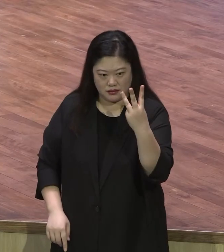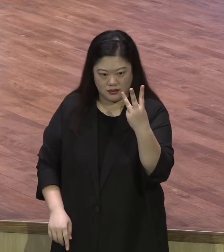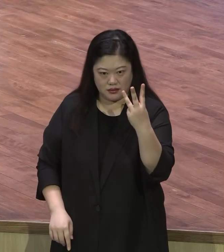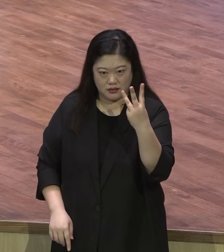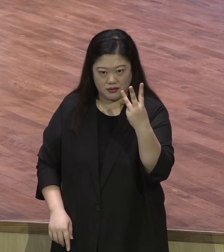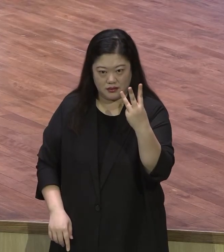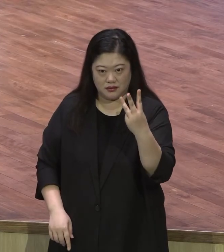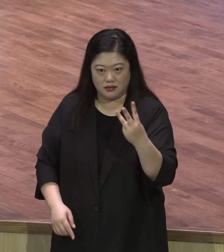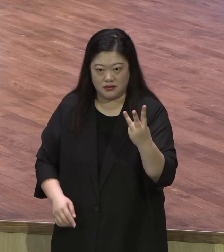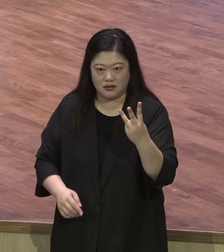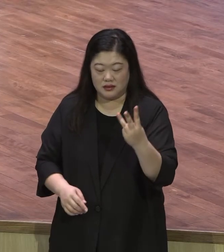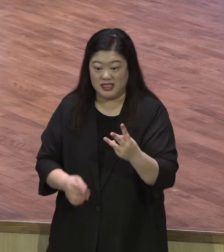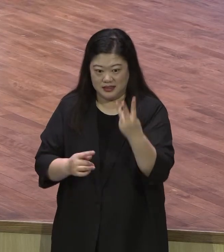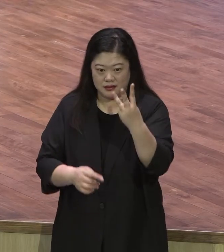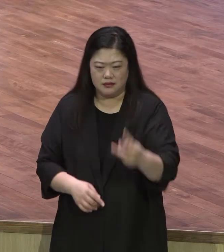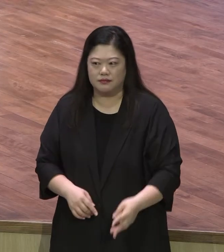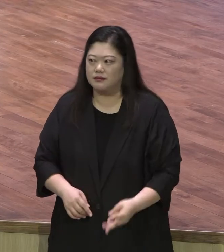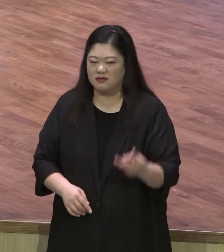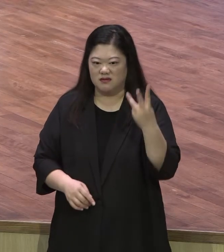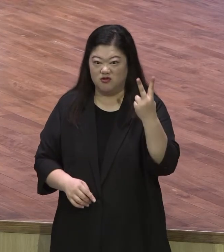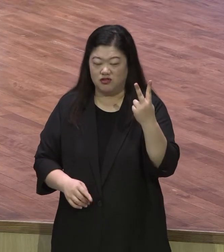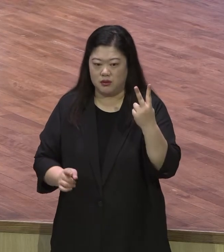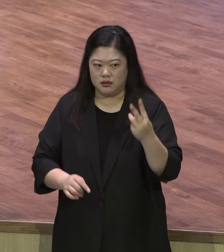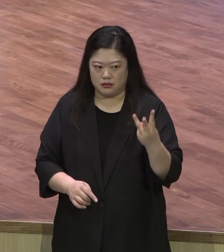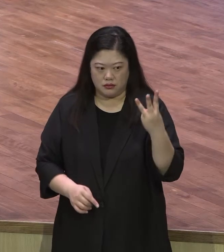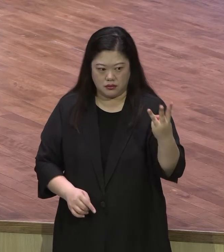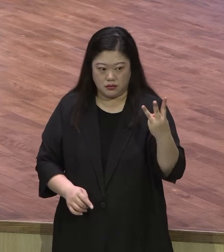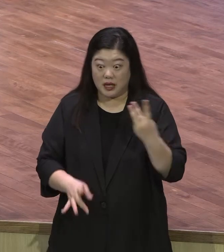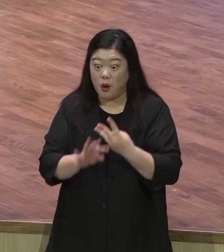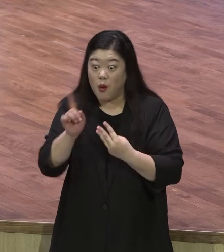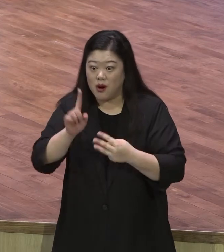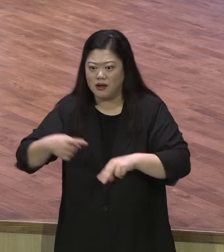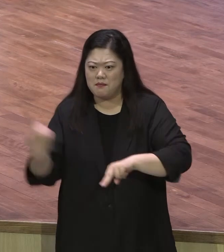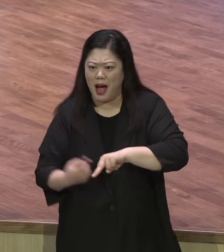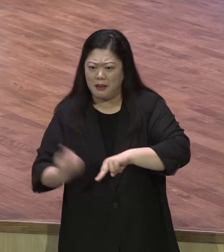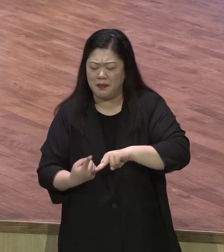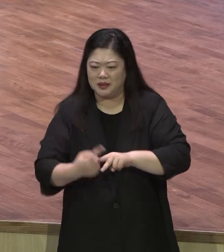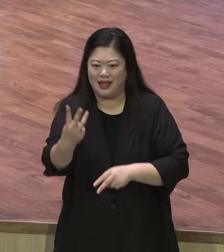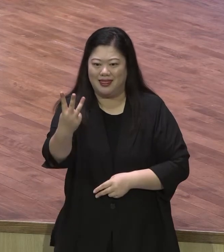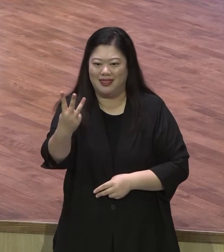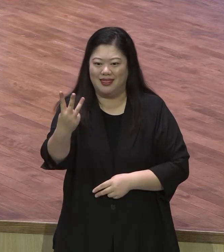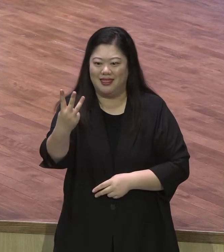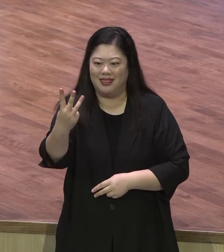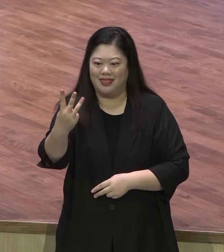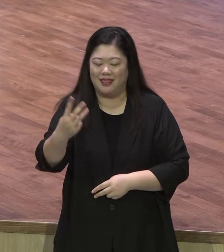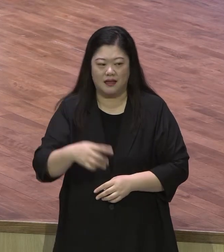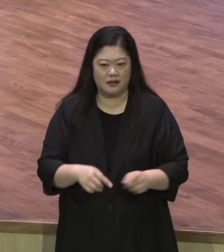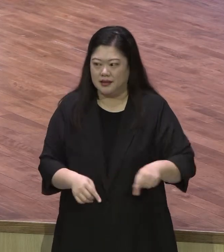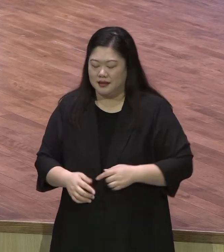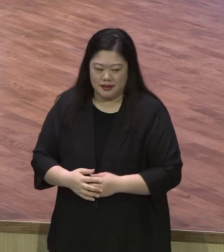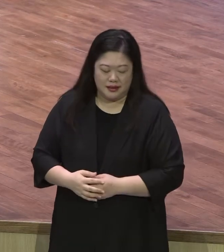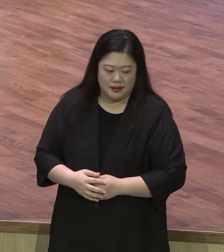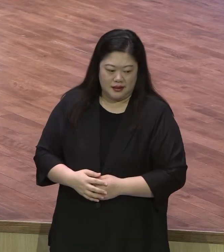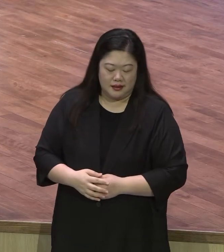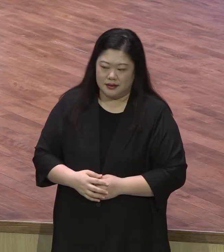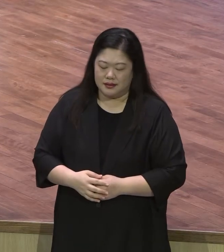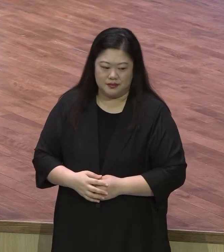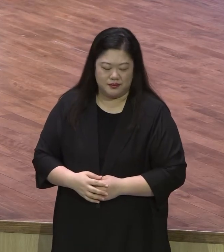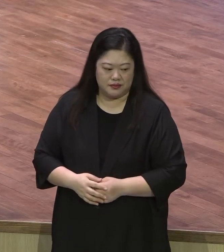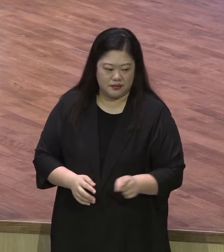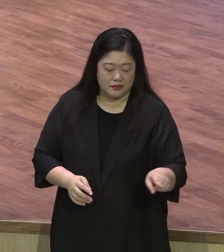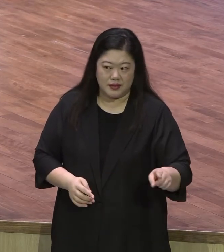못하고 요렇게 딱 이야기하면 두 대요 두 대 요러면 세 대고 그래가지고 가고 나서 엎드려 뻗쳐